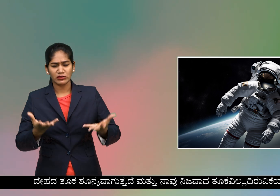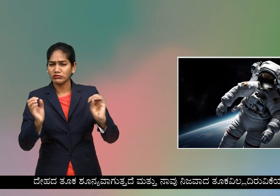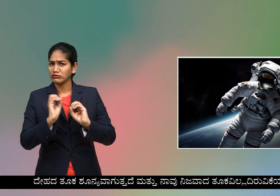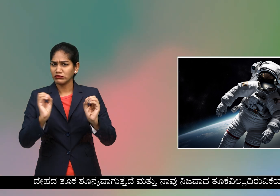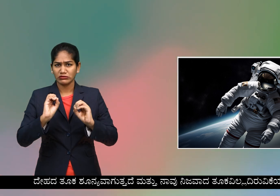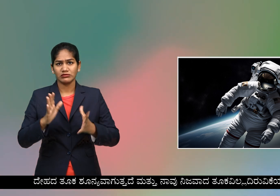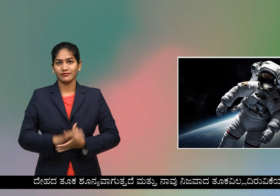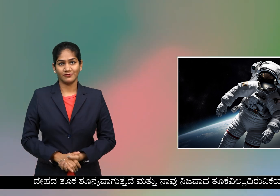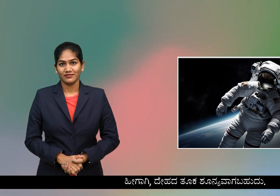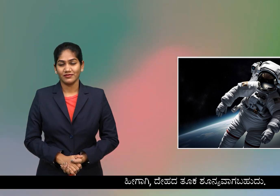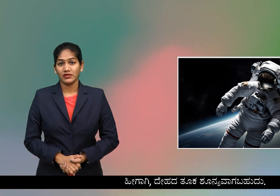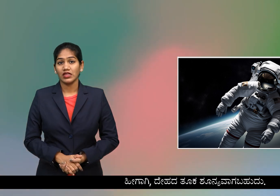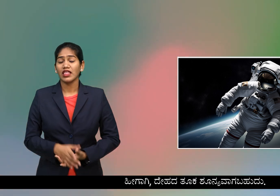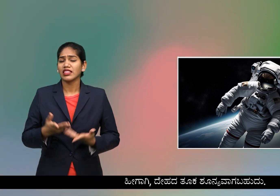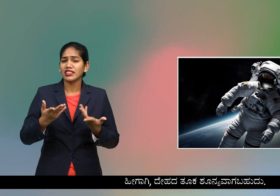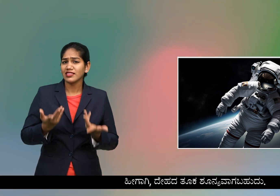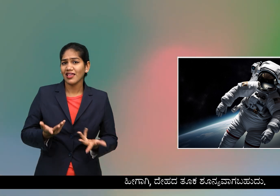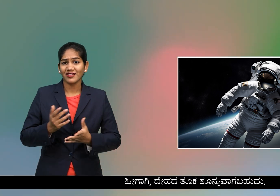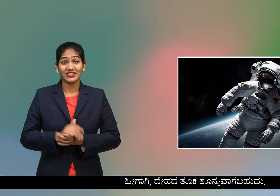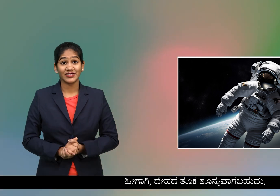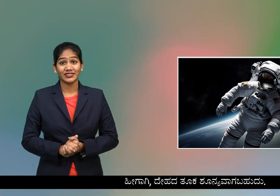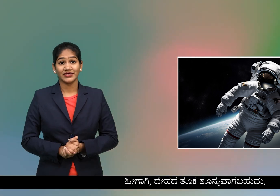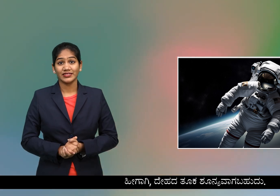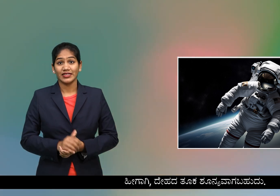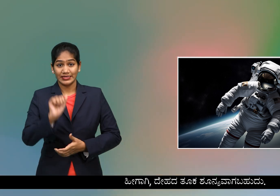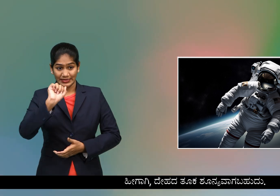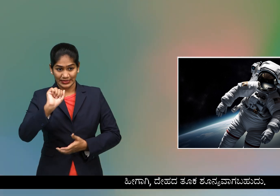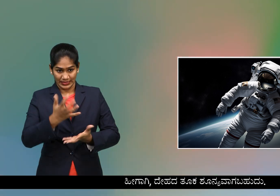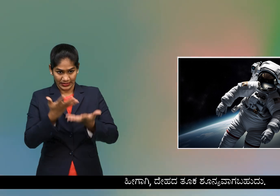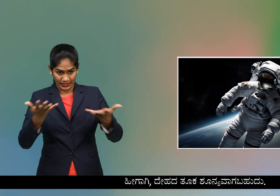ಅನುಭವಿಸುತ್ತೇವೆ. ಹೀಗಾಗಿ ದೇಹದ ತೂಕ ಶೂನ್ಯವಾಗಬಹುದು.